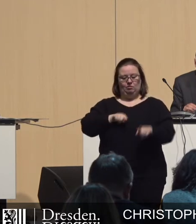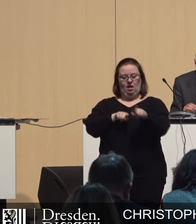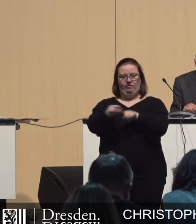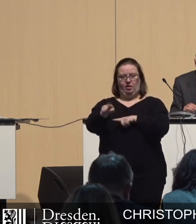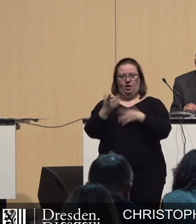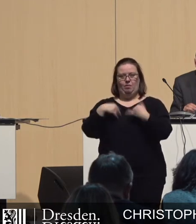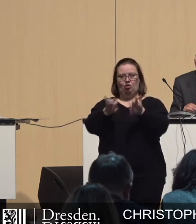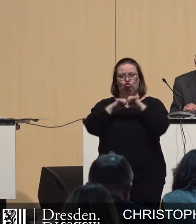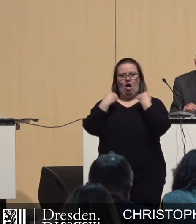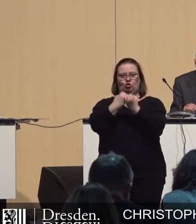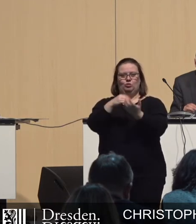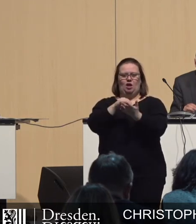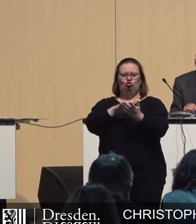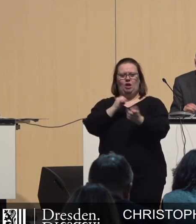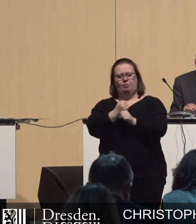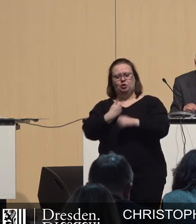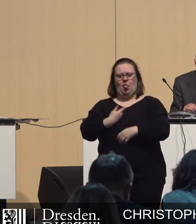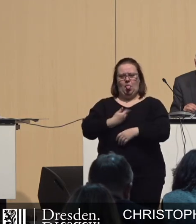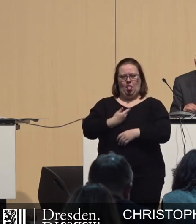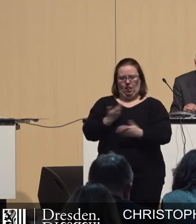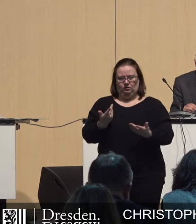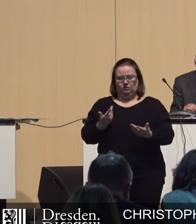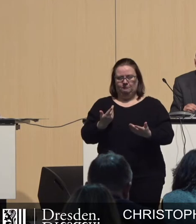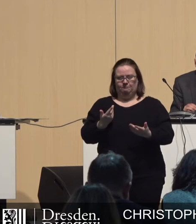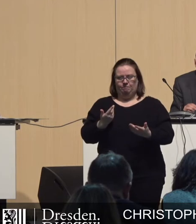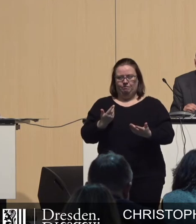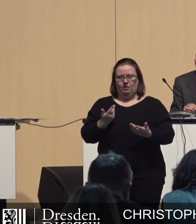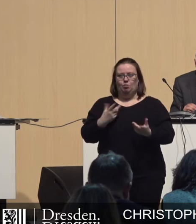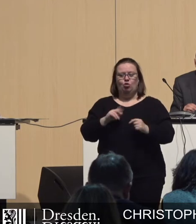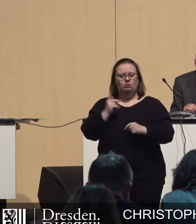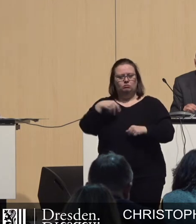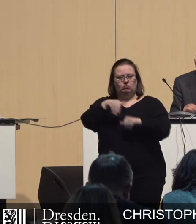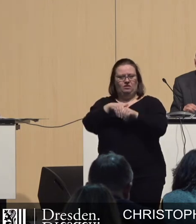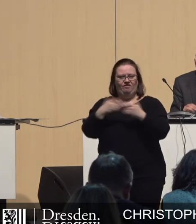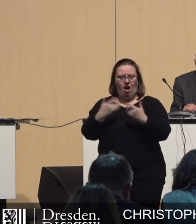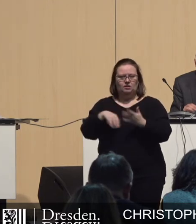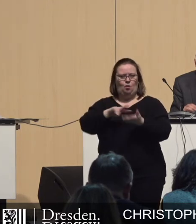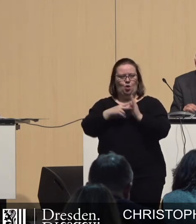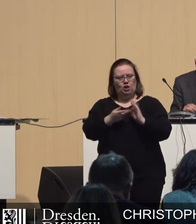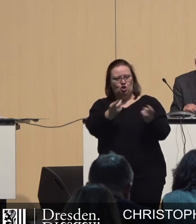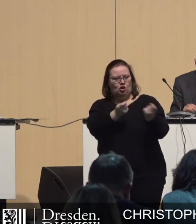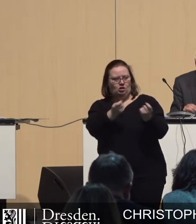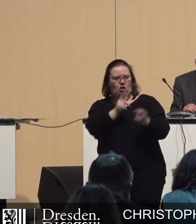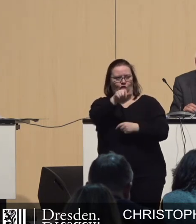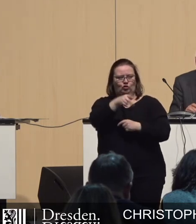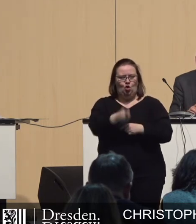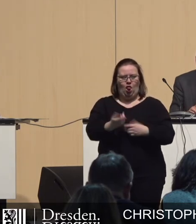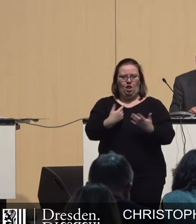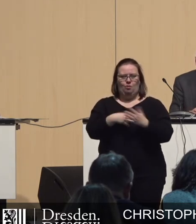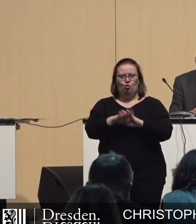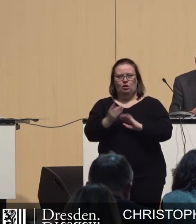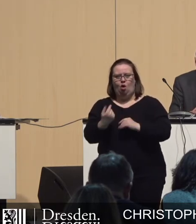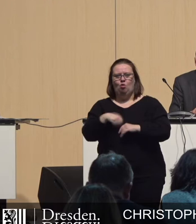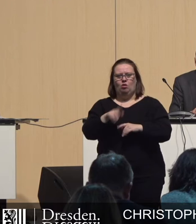bei staatlichen Beteiligungen auch immer skeptisch und vorsichtig sind. Dort soll versucht werden, politisch auf die Unternehmen Einfluss zu nehmen, eine